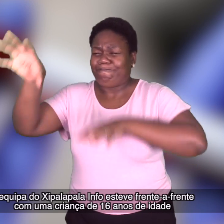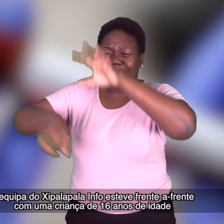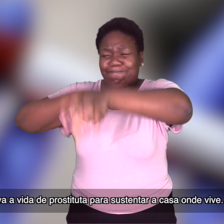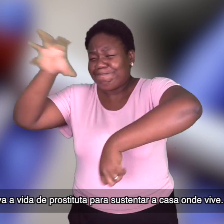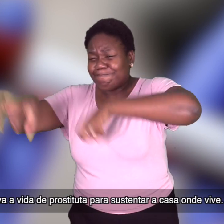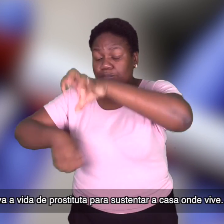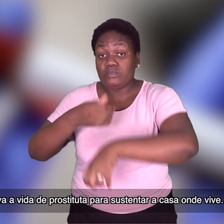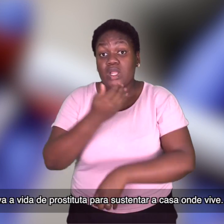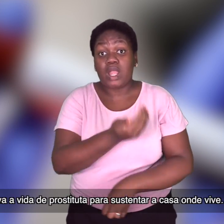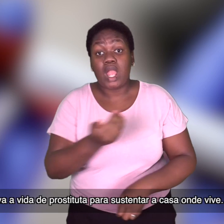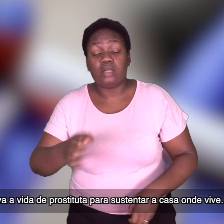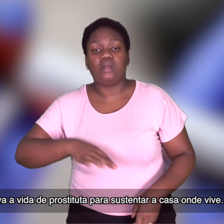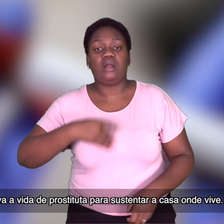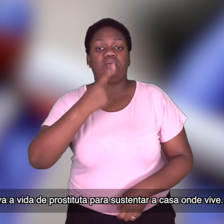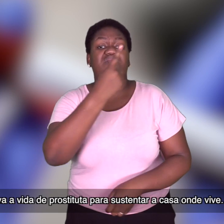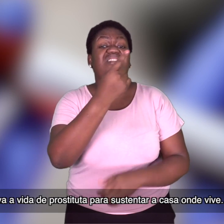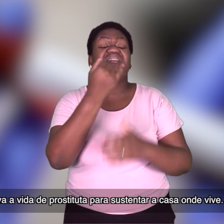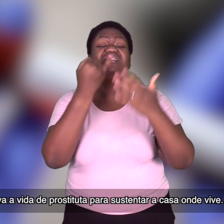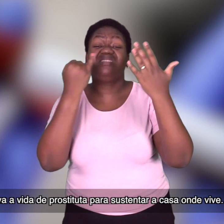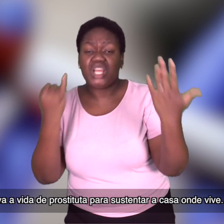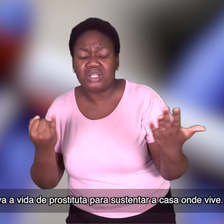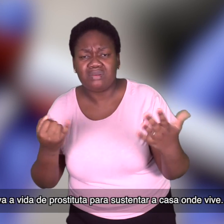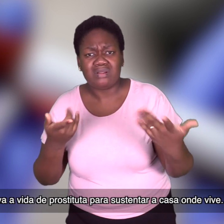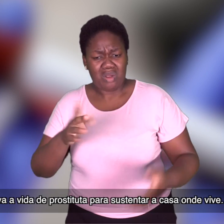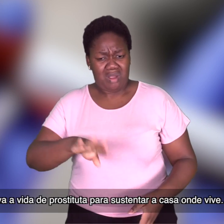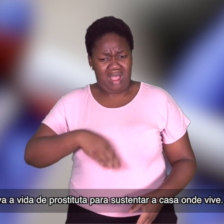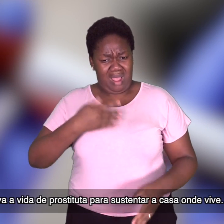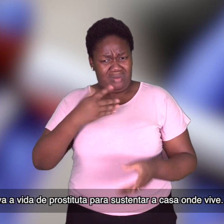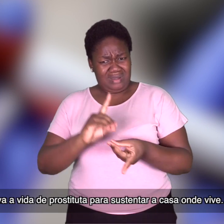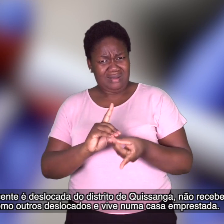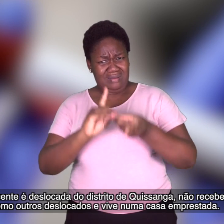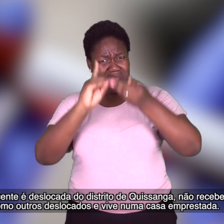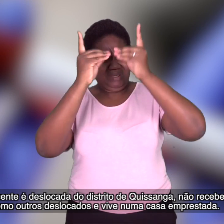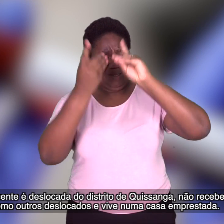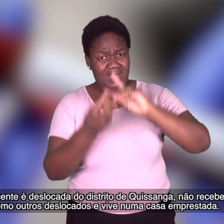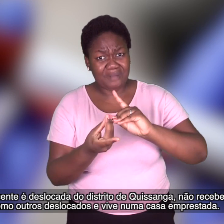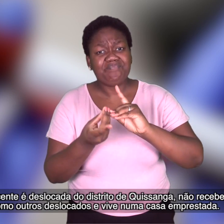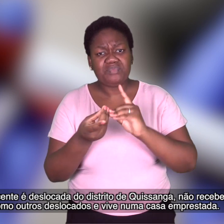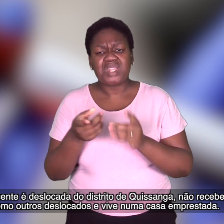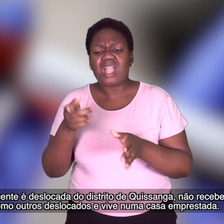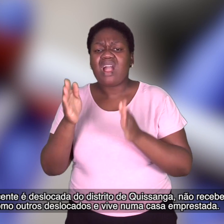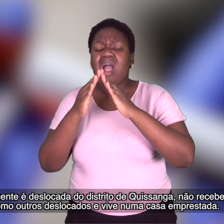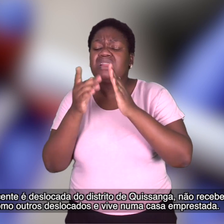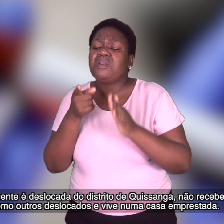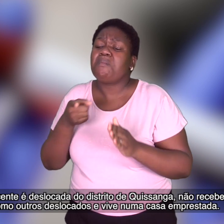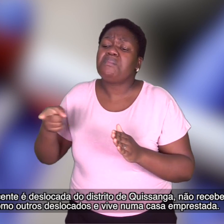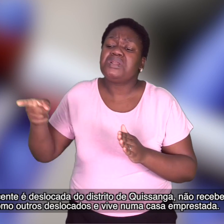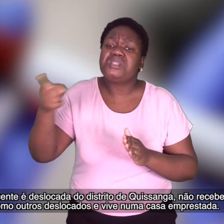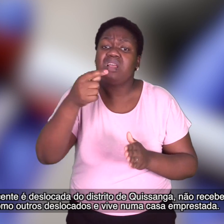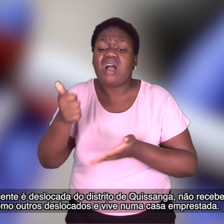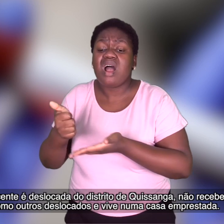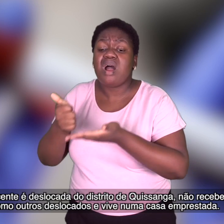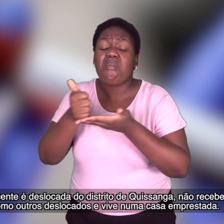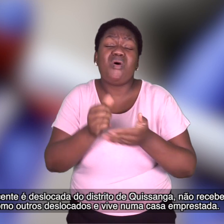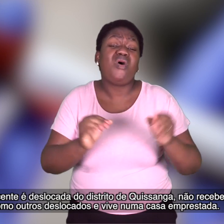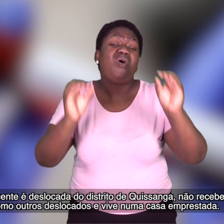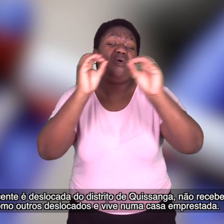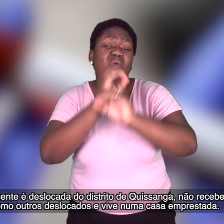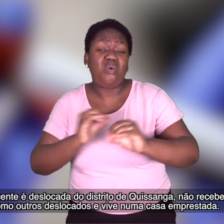que leva a vida de uma prostituta para sustentar a casa onde vive. A adolescente é deslocada do distrito de Kisanga, não recebe apoio